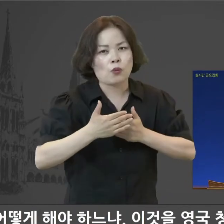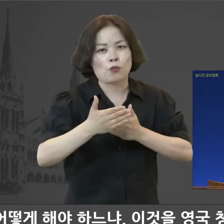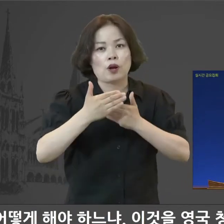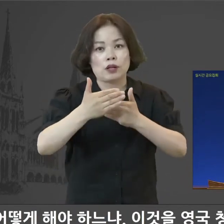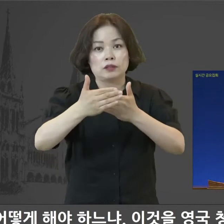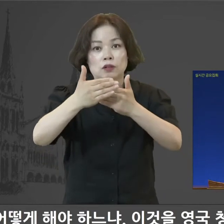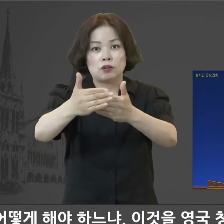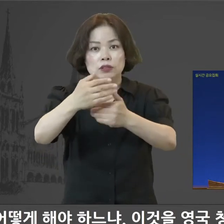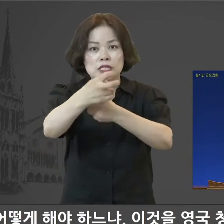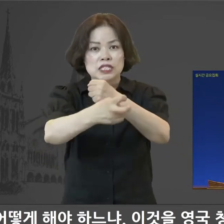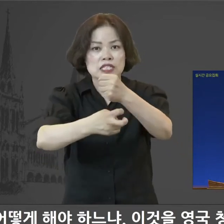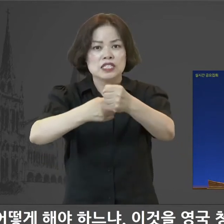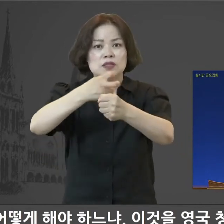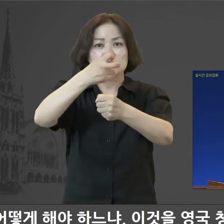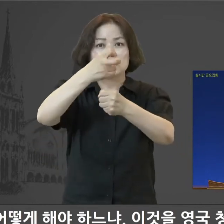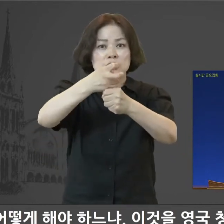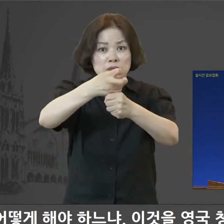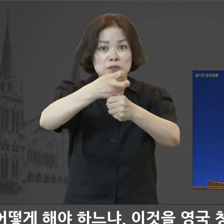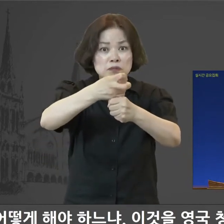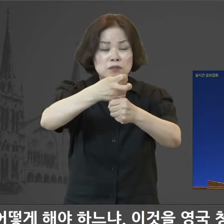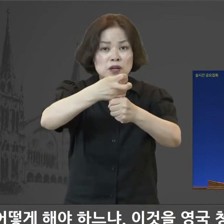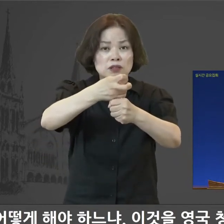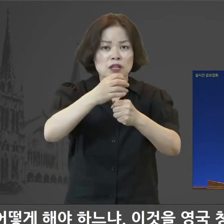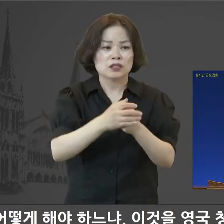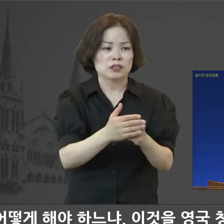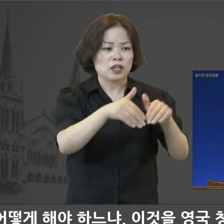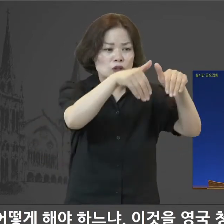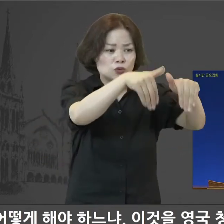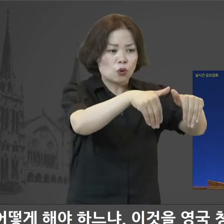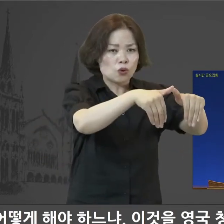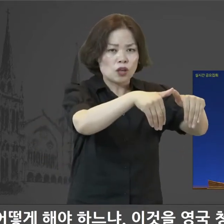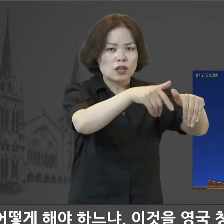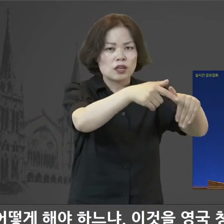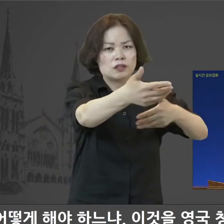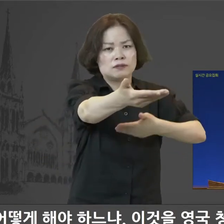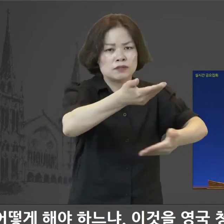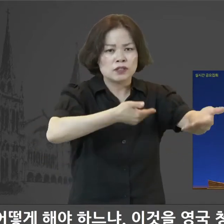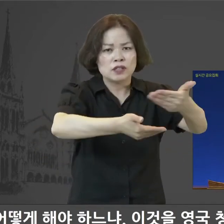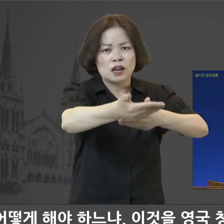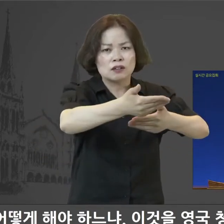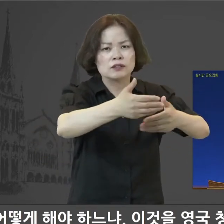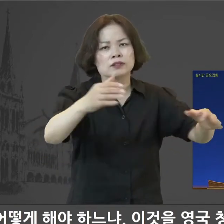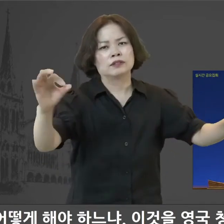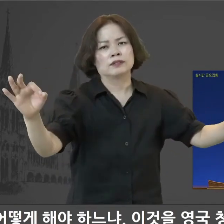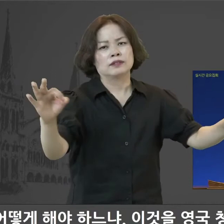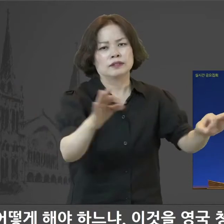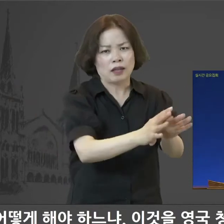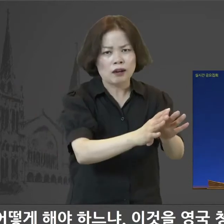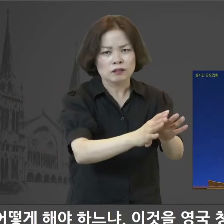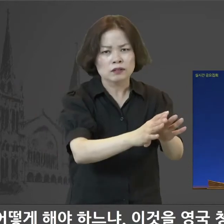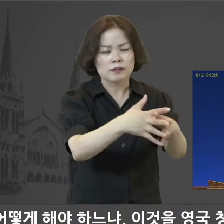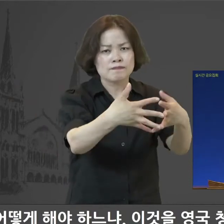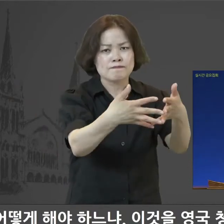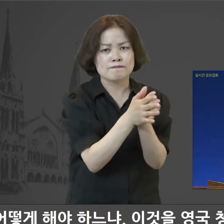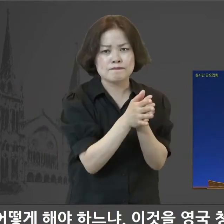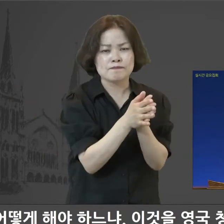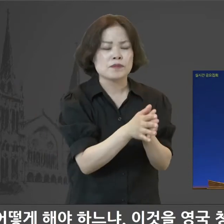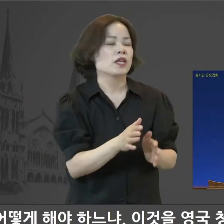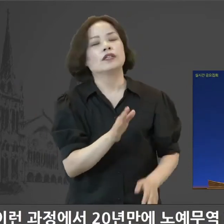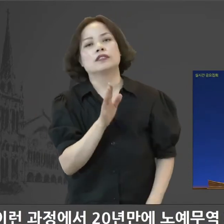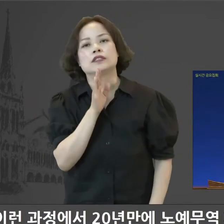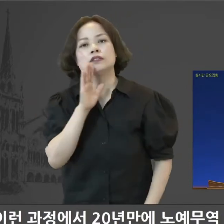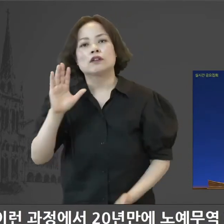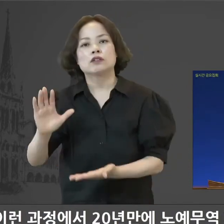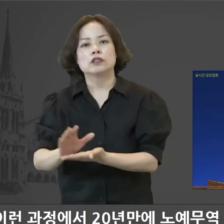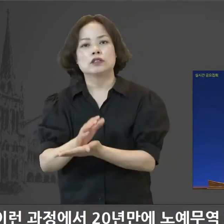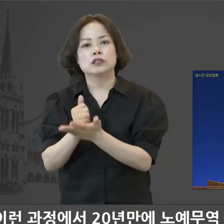속에서 20년 만에 저 노예무역 폐지 법안을 가결시켰다는 것입니다. 저것이 바로 진정한 크리스찬의